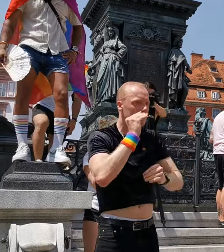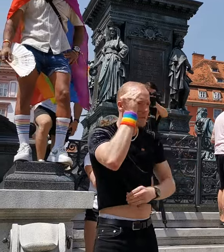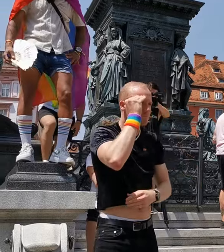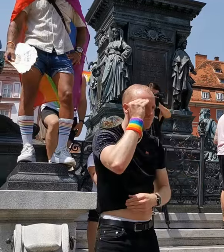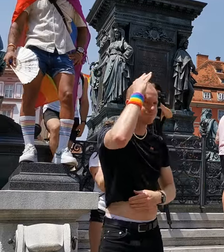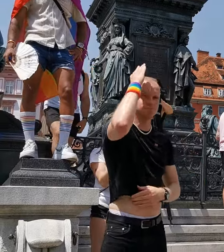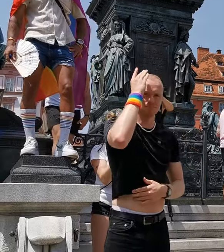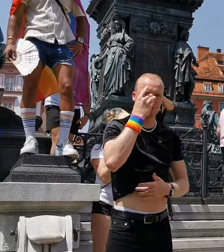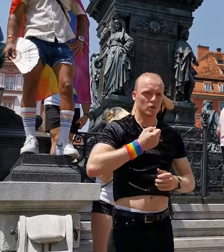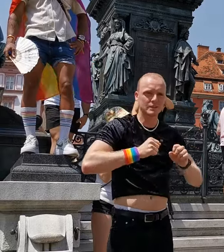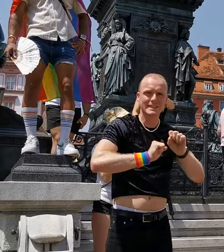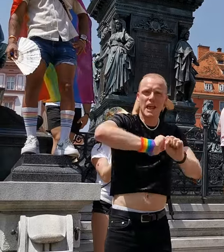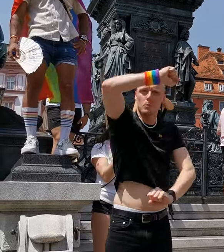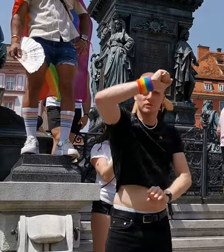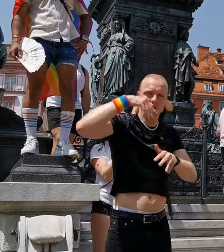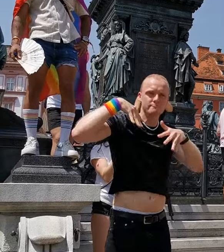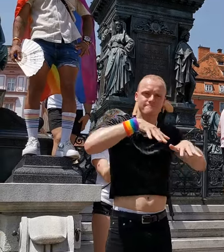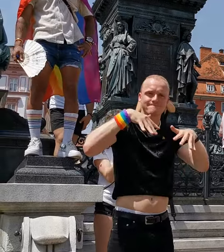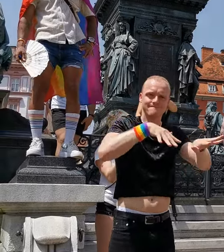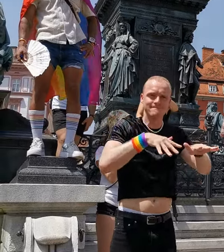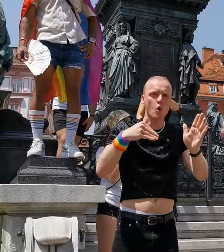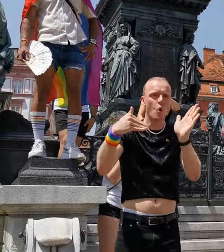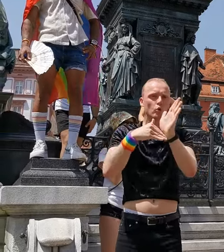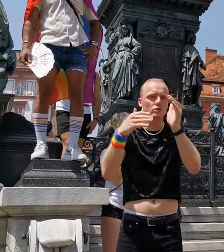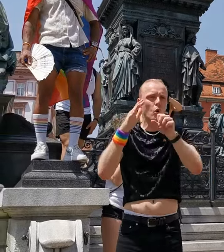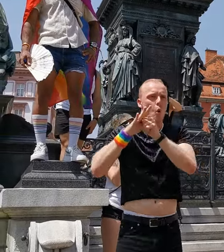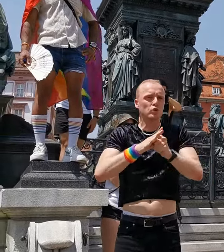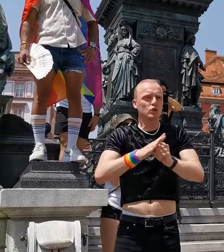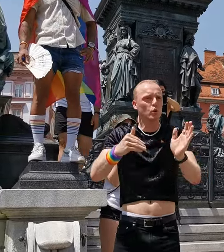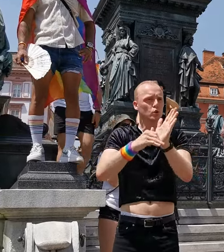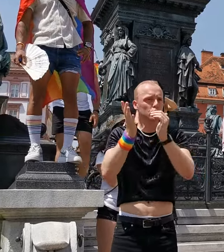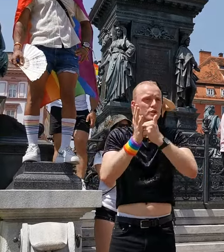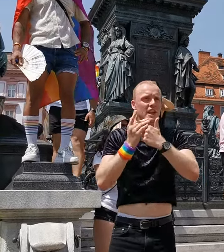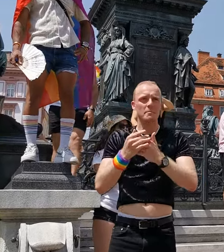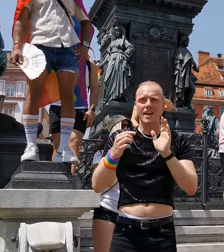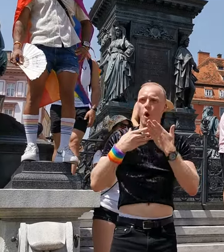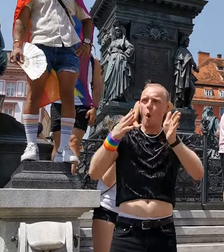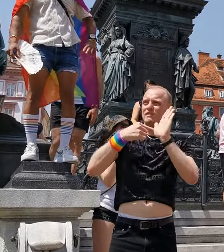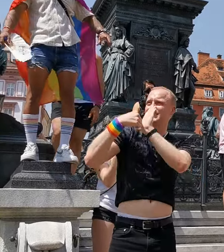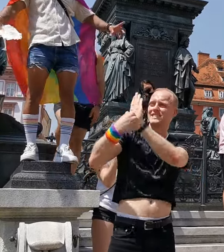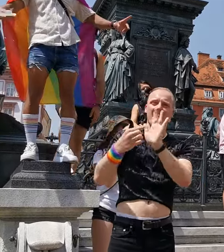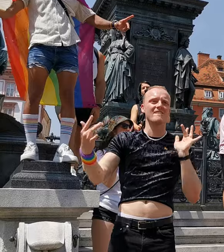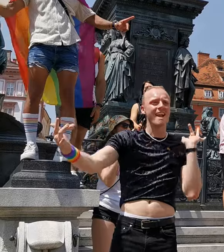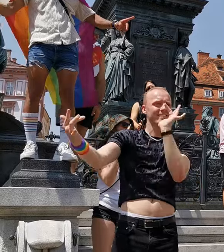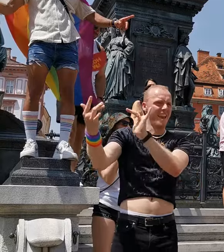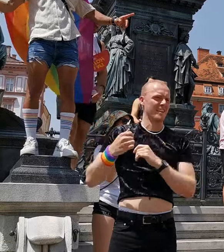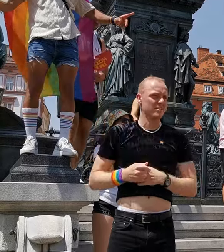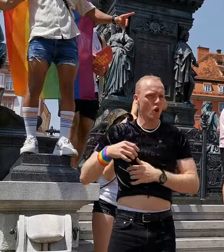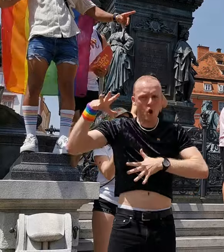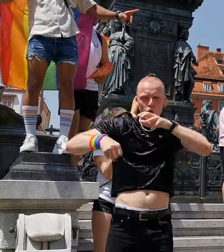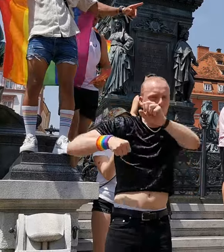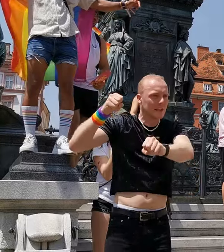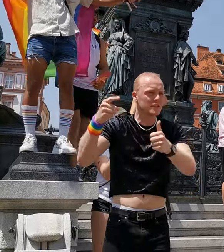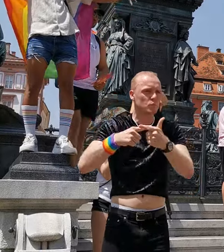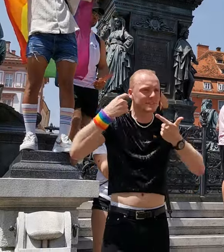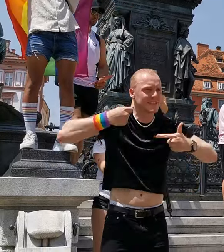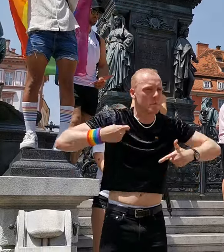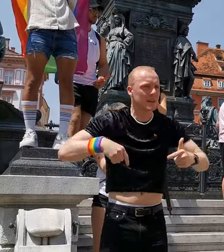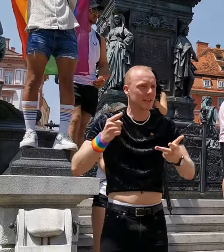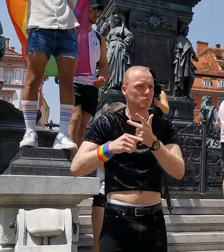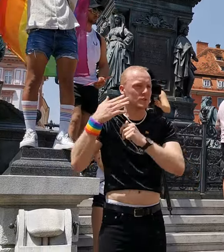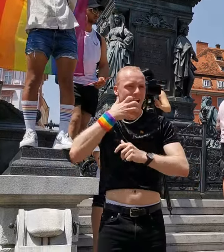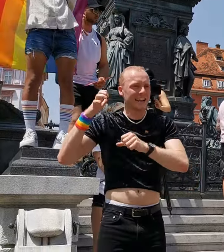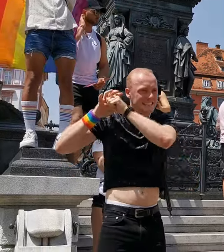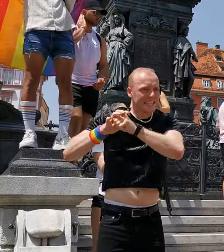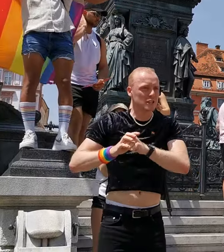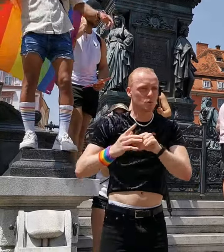weiterzubilden, zu demonstrieren und gegen Unterdrückungssysteme Stellung zu beziehen, gegen Kolonialismus, Kapitalismus und Rassismus zum